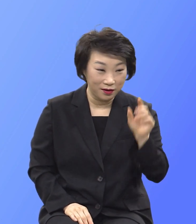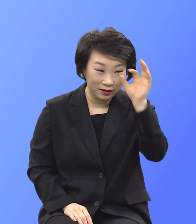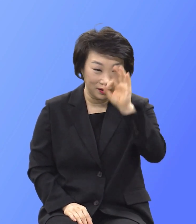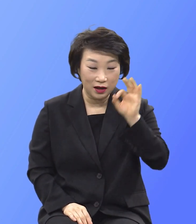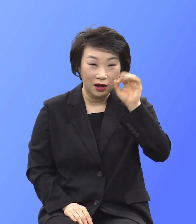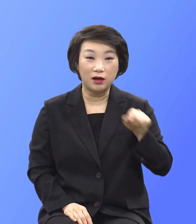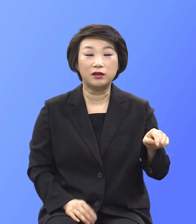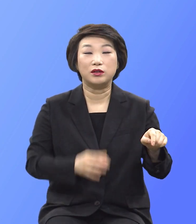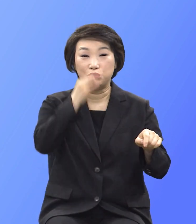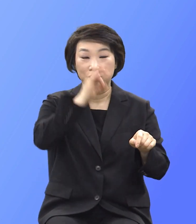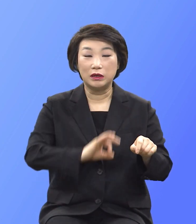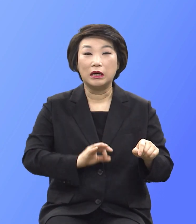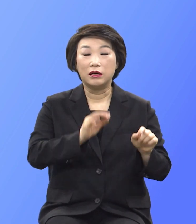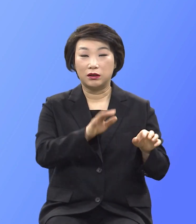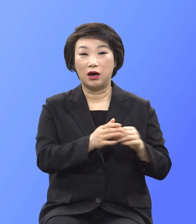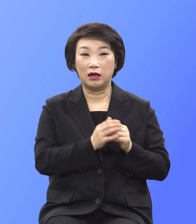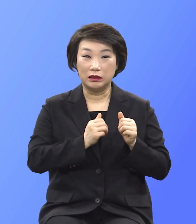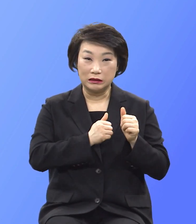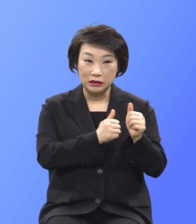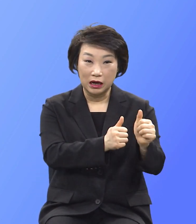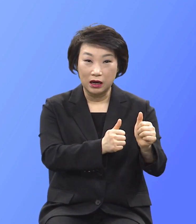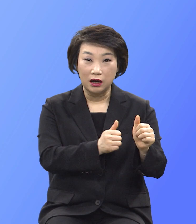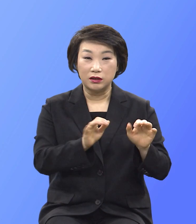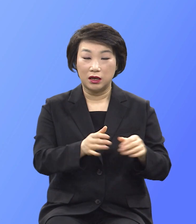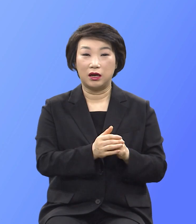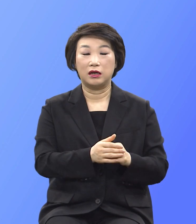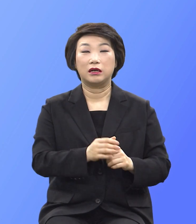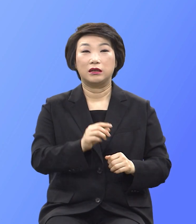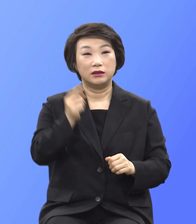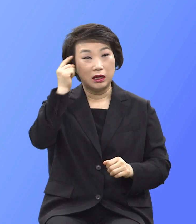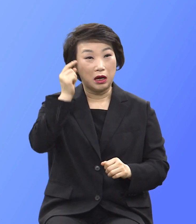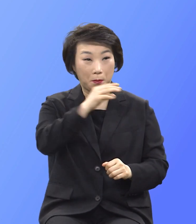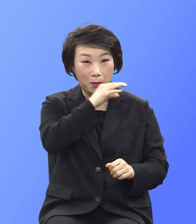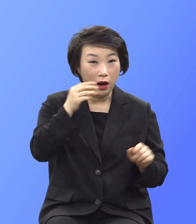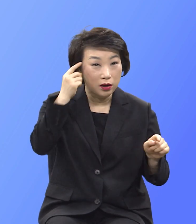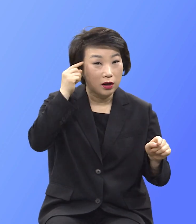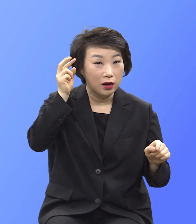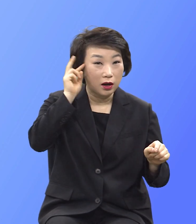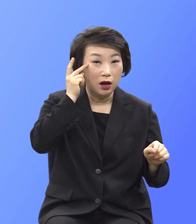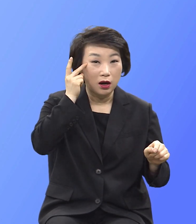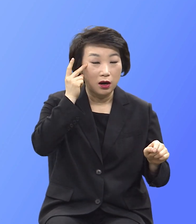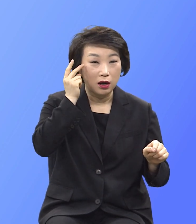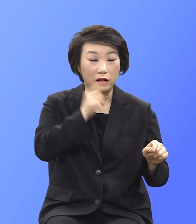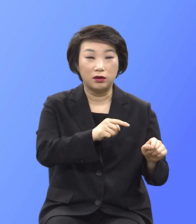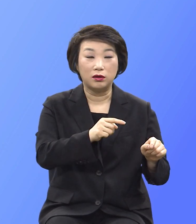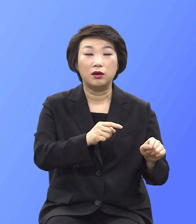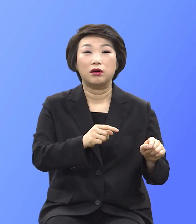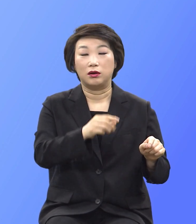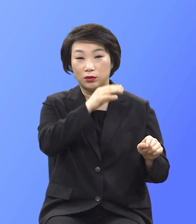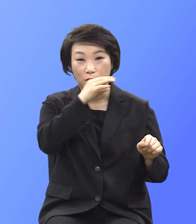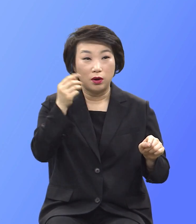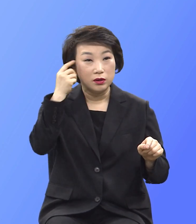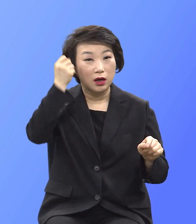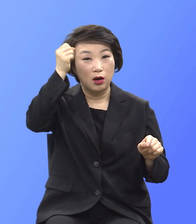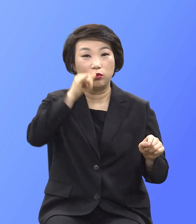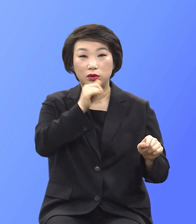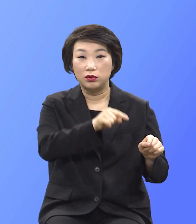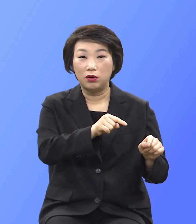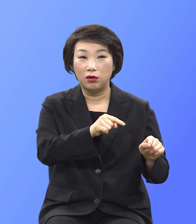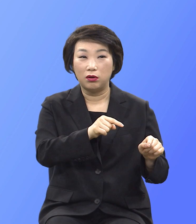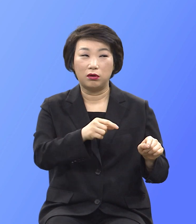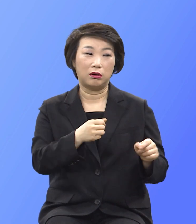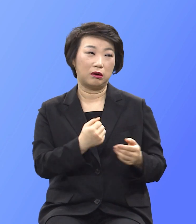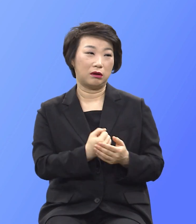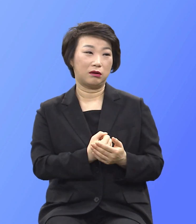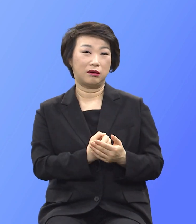그 유익을 쫓아 자기가 가장 옳은 생각을 가지고 옳게 사는 줄 알고